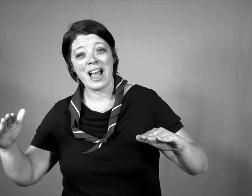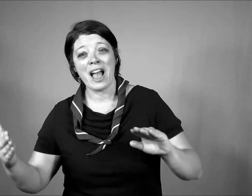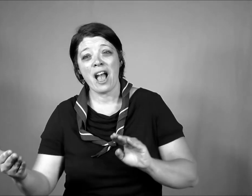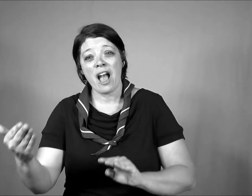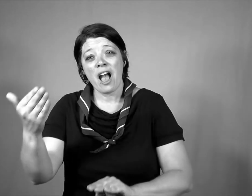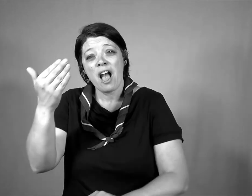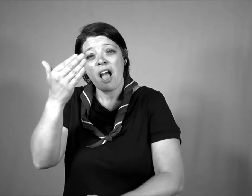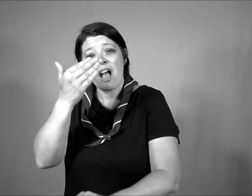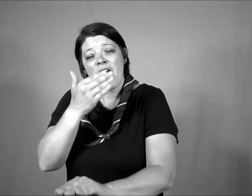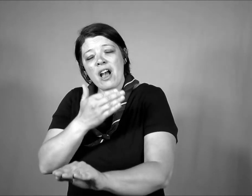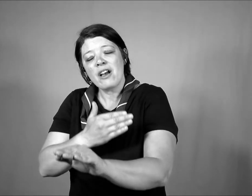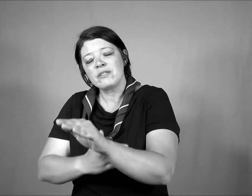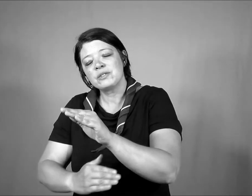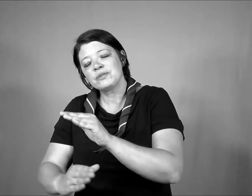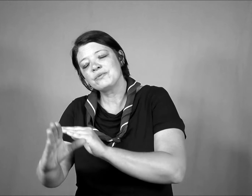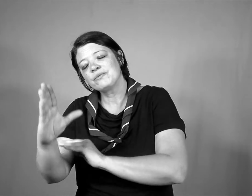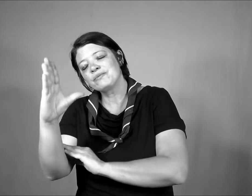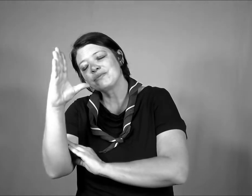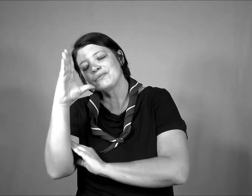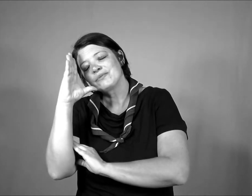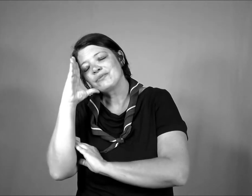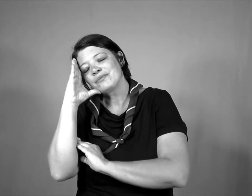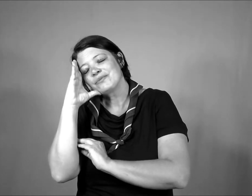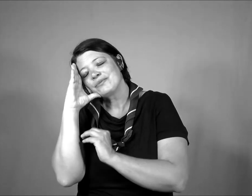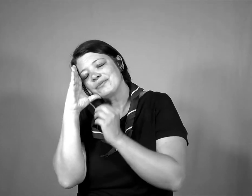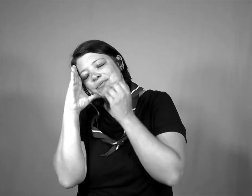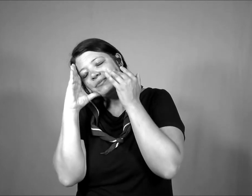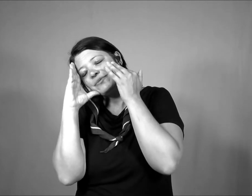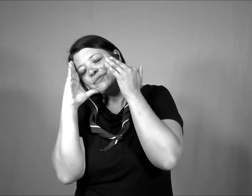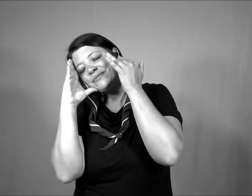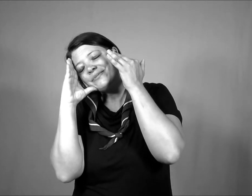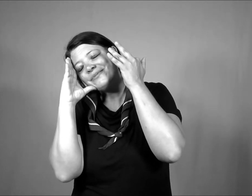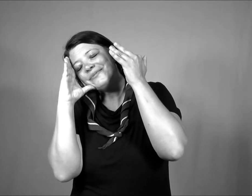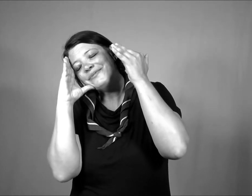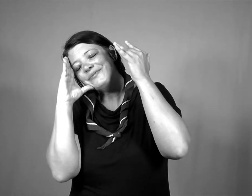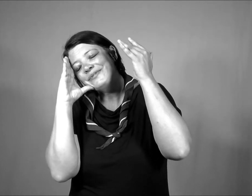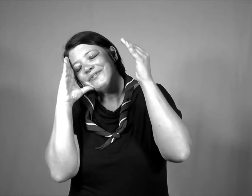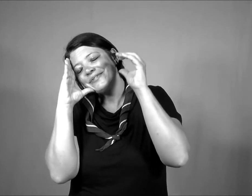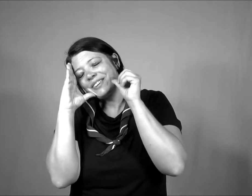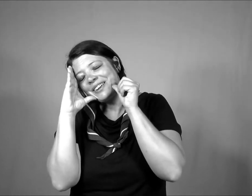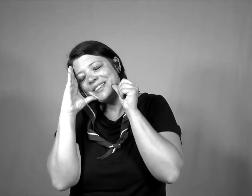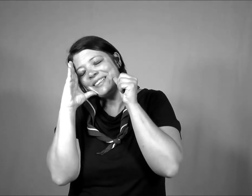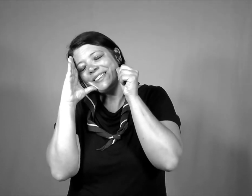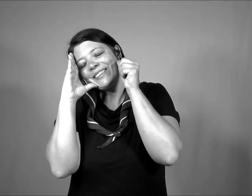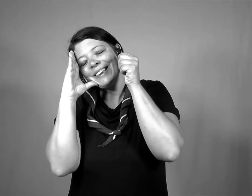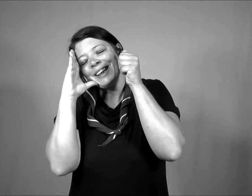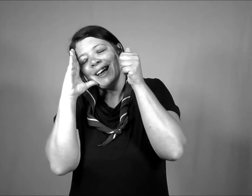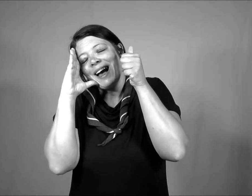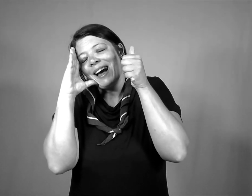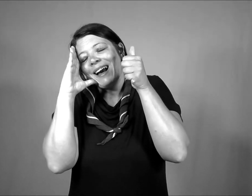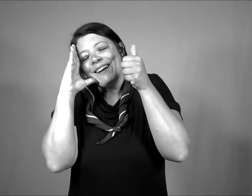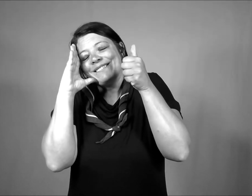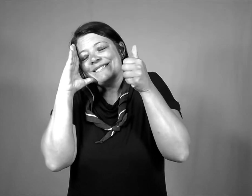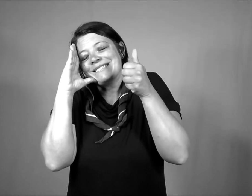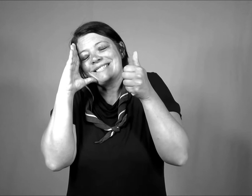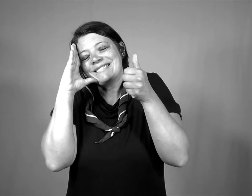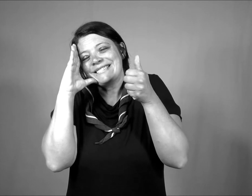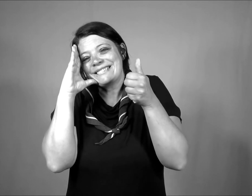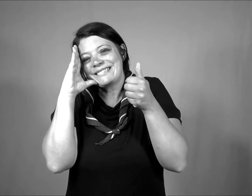Avant qu'on s'endorme et qu'on rêve à ce qui nous attend